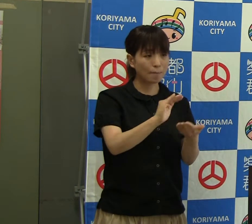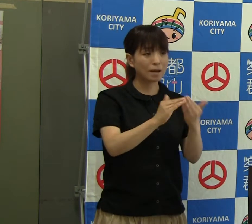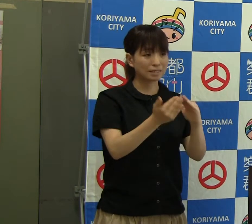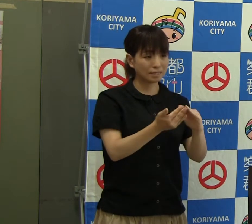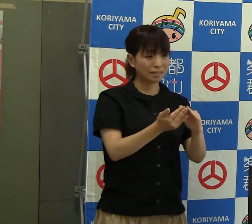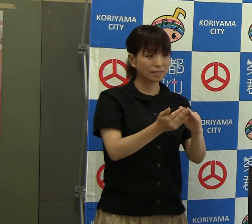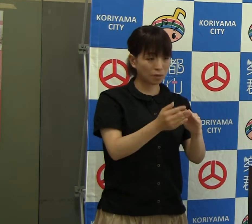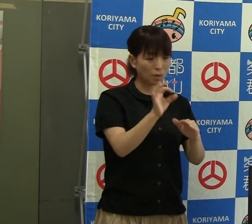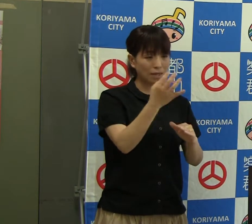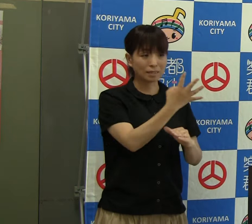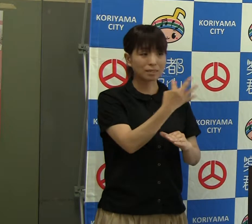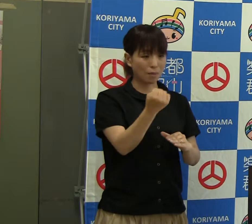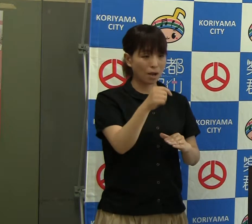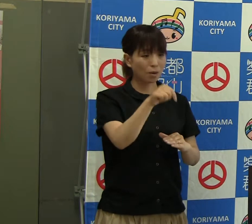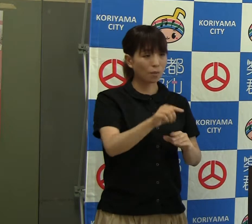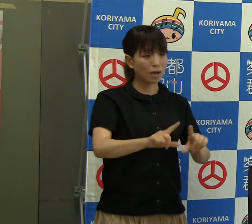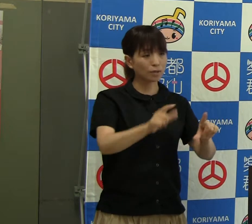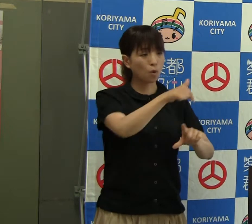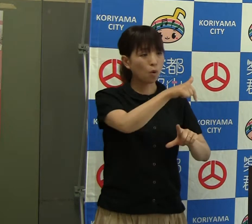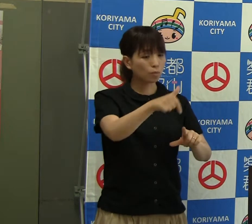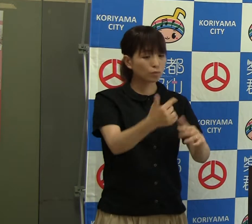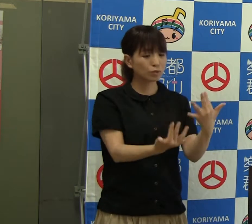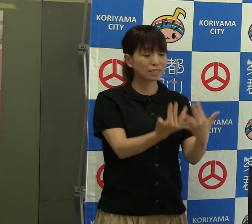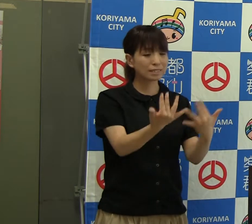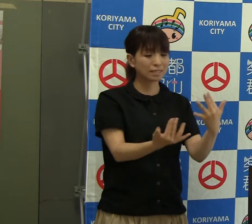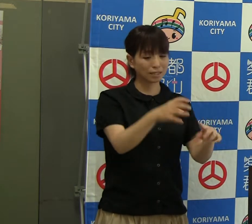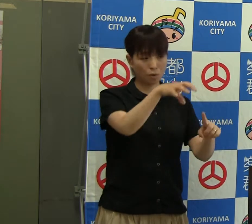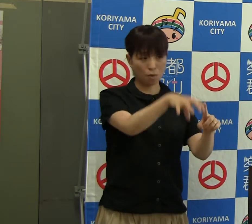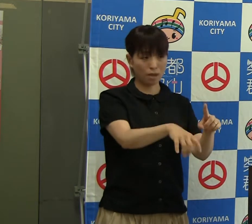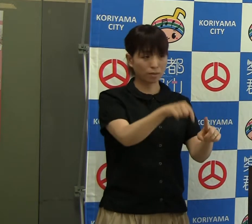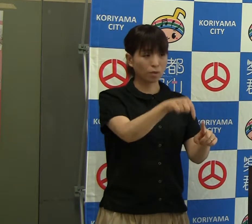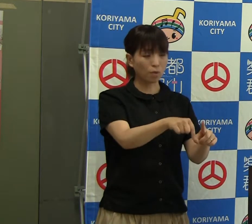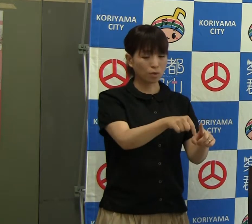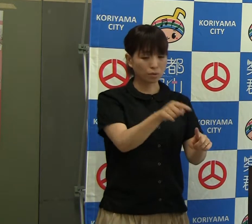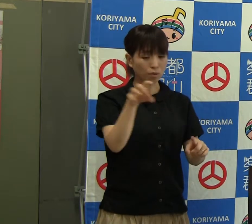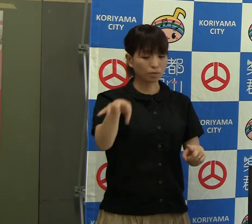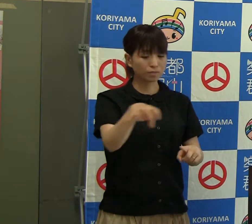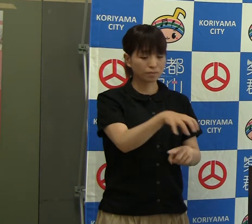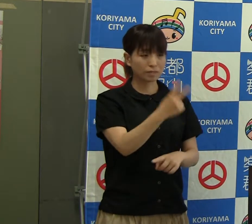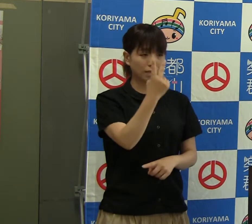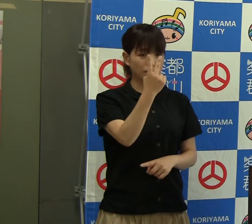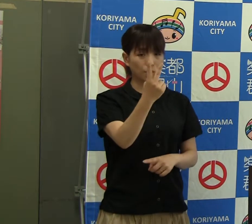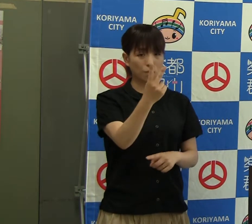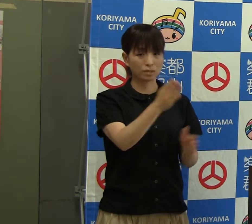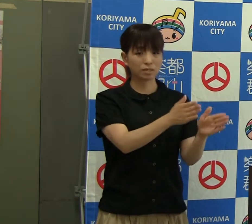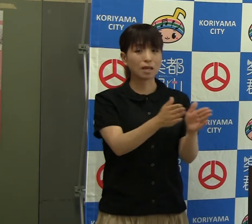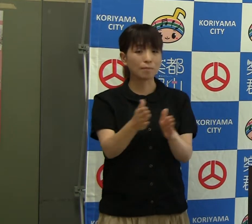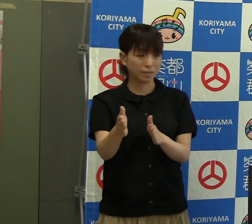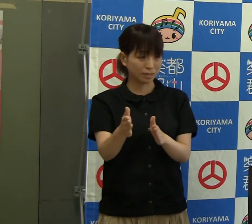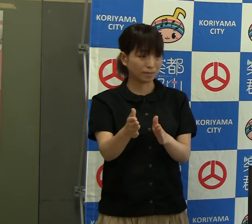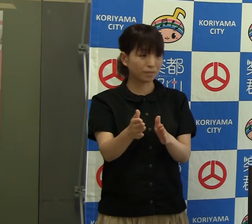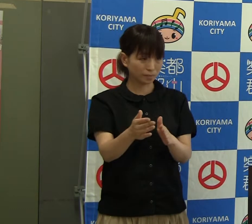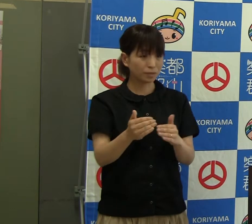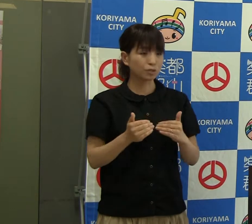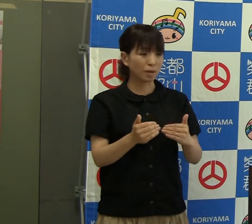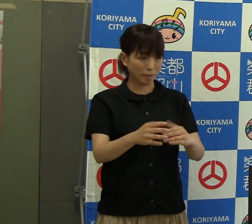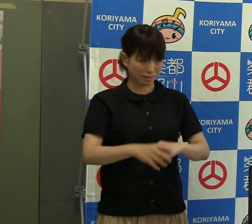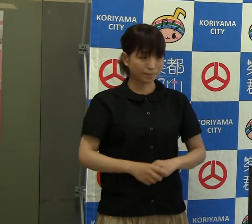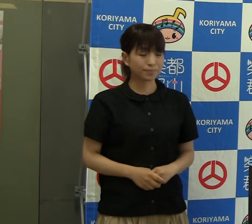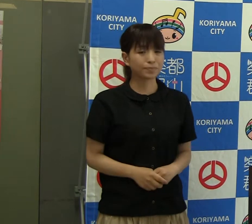内、これは郡山市東部森林公園が当たりますが、この2箇所に整備を進めてまいります